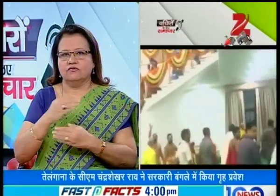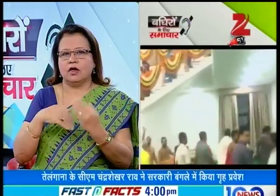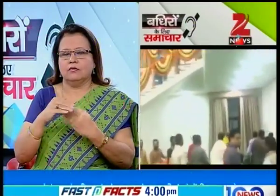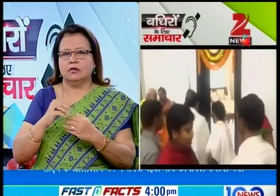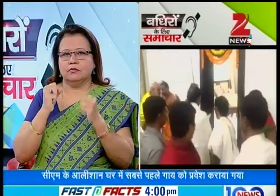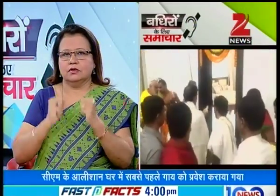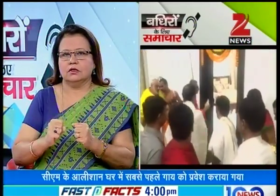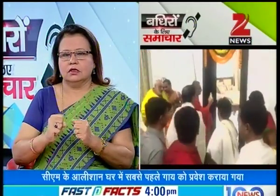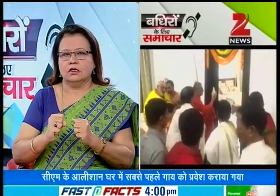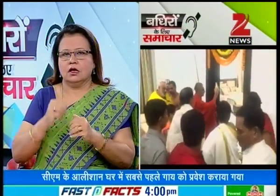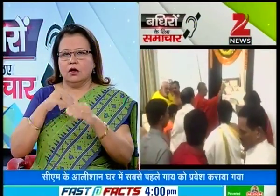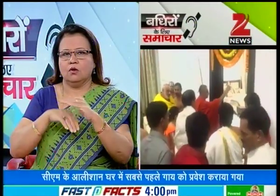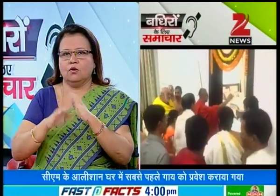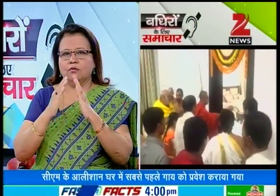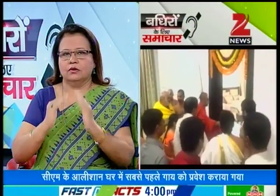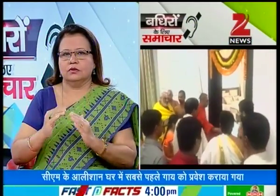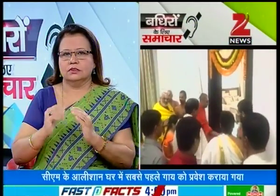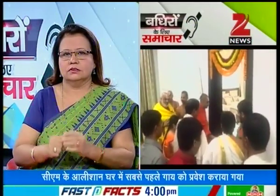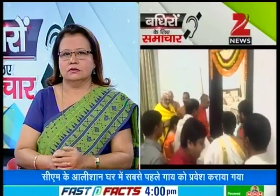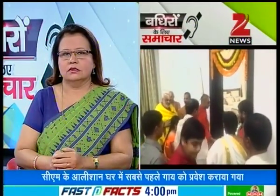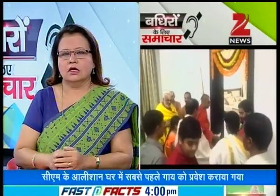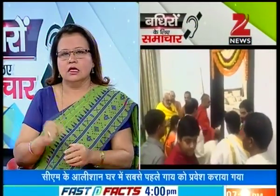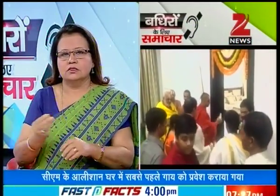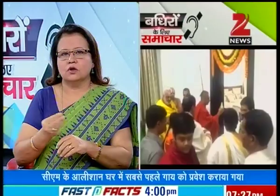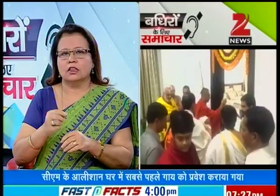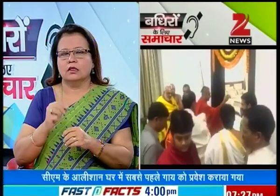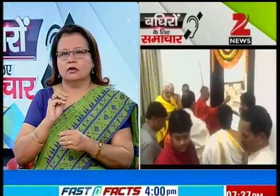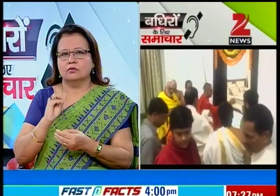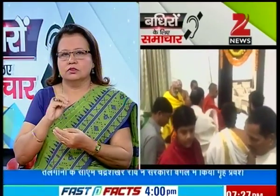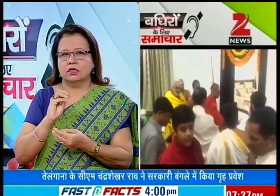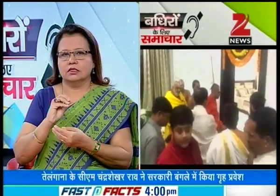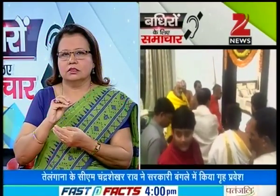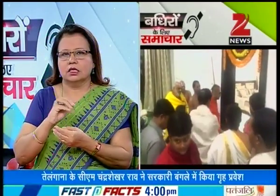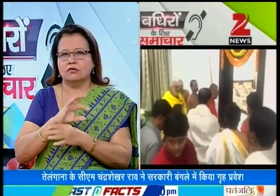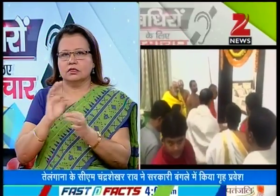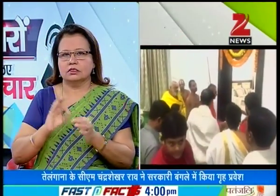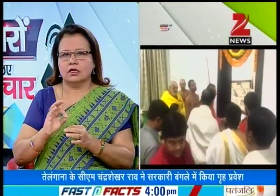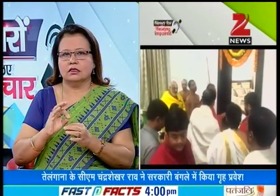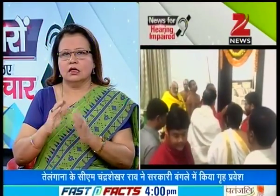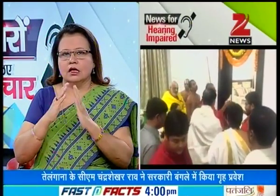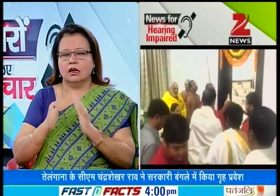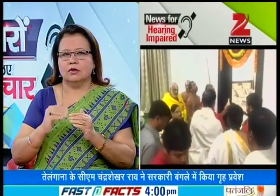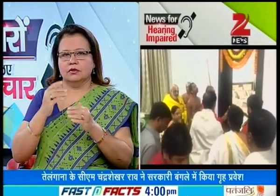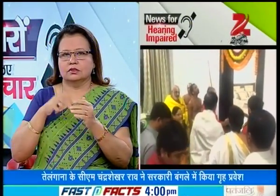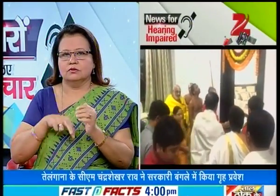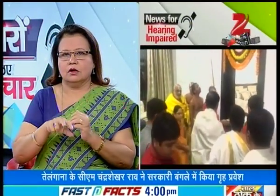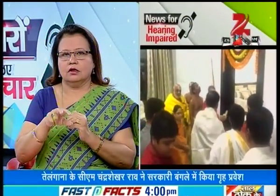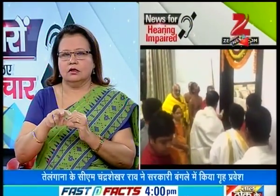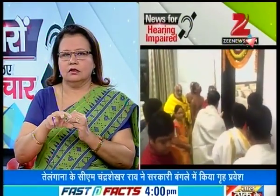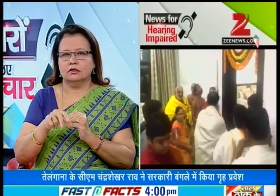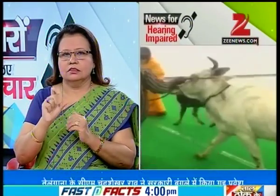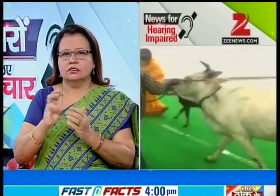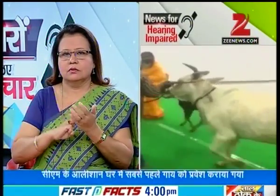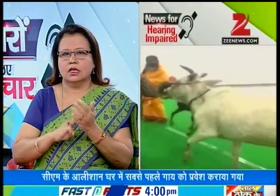परिवार की मौजूदगी में गृह प्रवेश किया गया इस दौरान धार्मिक मंत्र उच्चारण और रीति रिवाज के साथ गृह प्रवेश